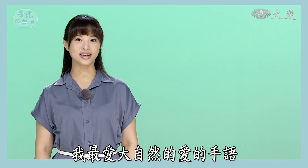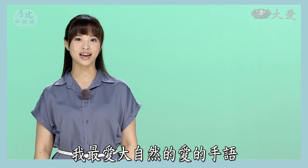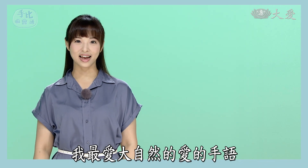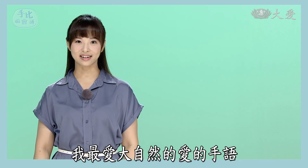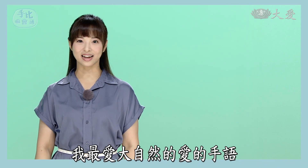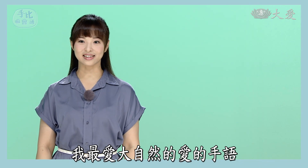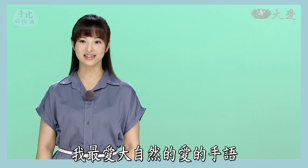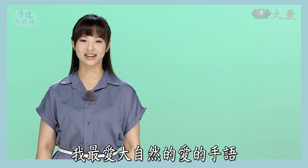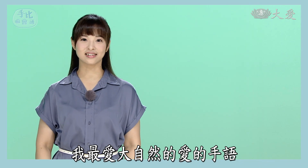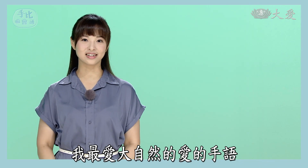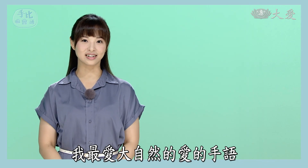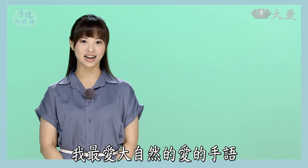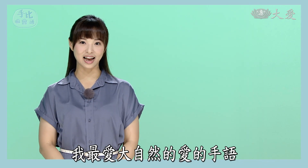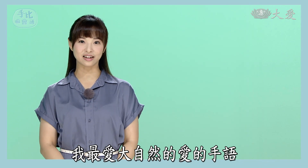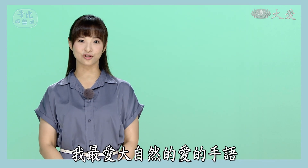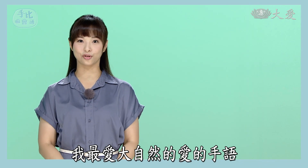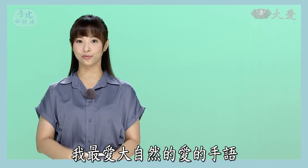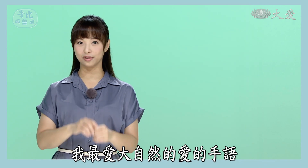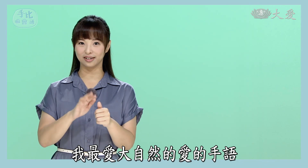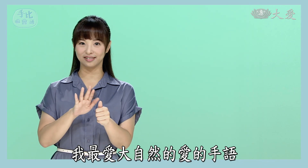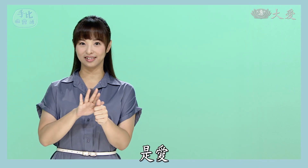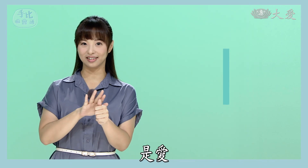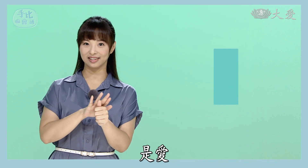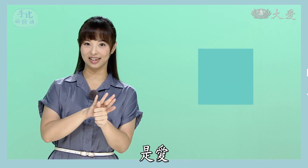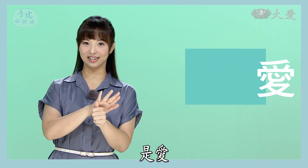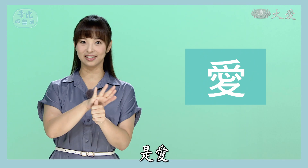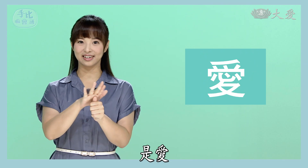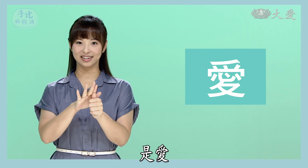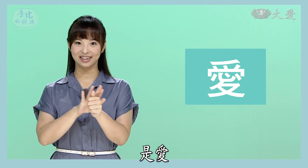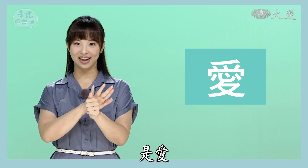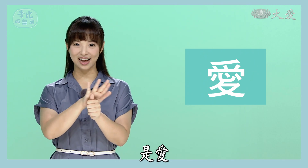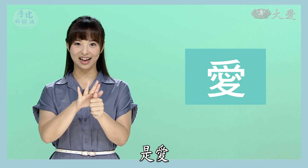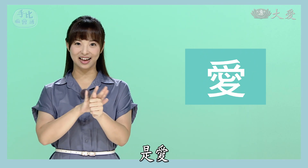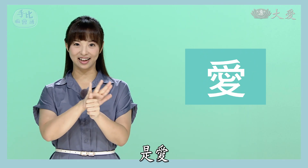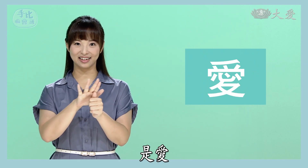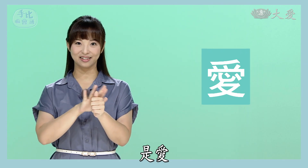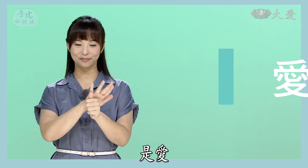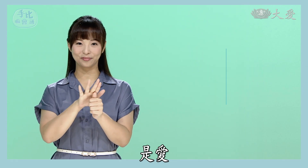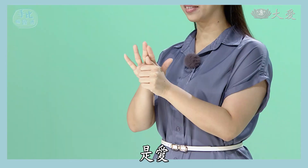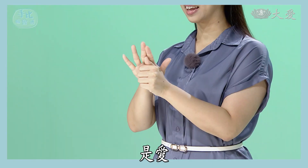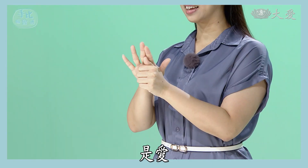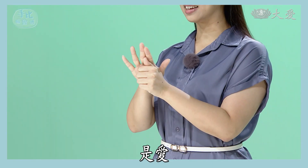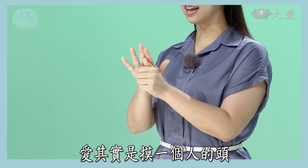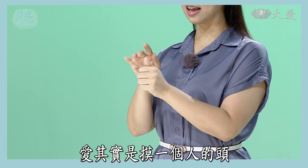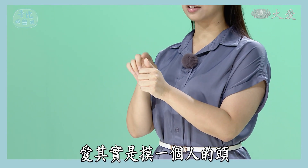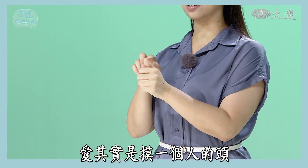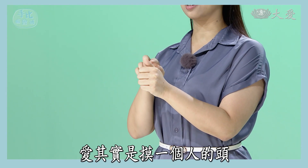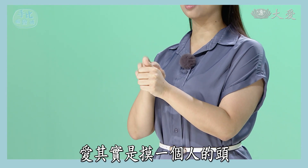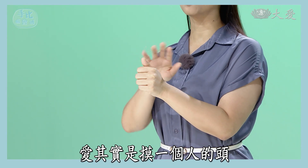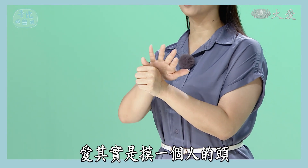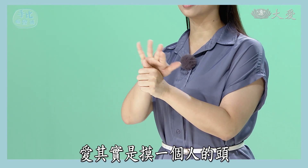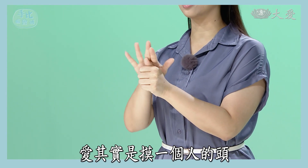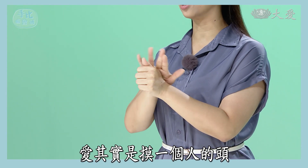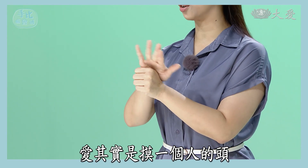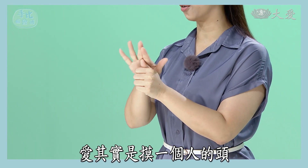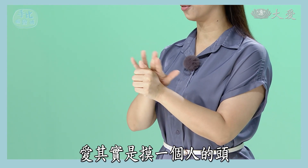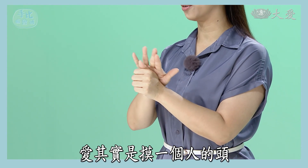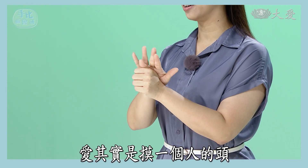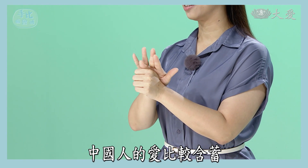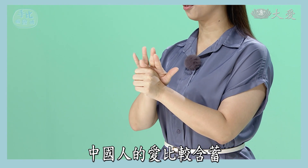爱大自然的这个爱的手语呢是这个爱。那爱其实是摸一个人的头，中国